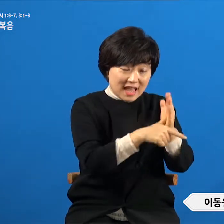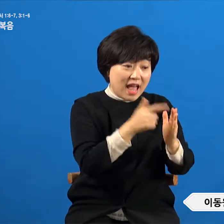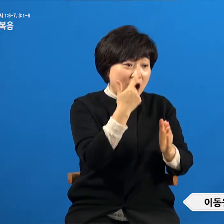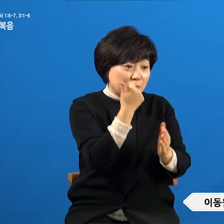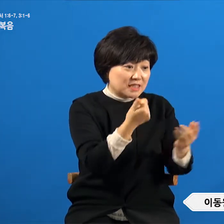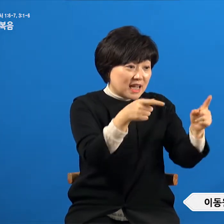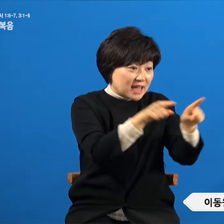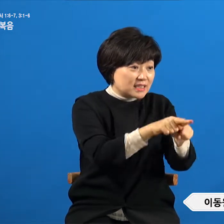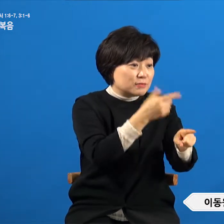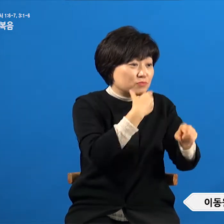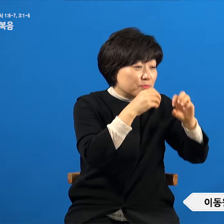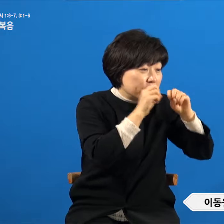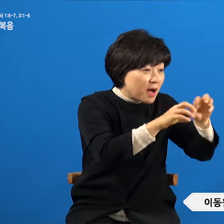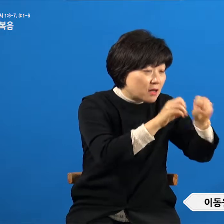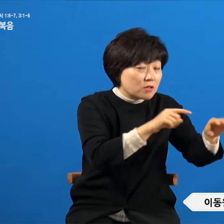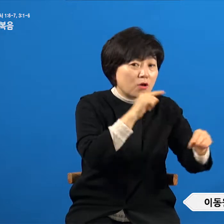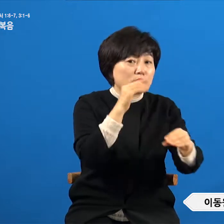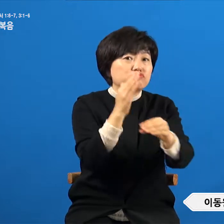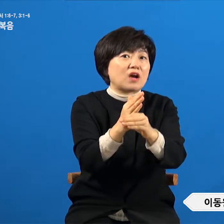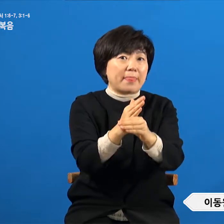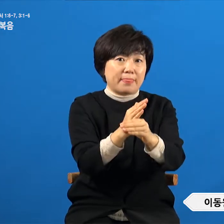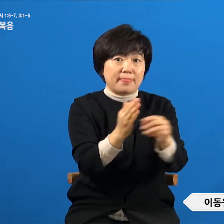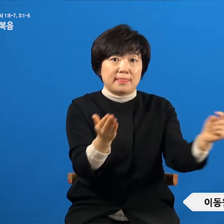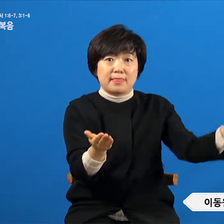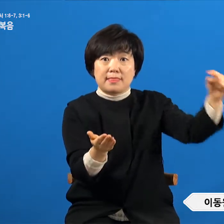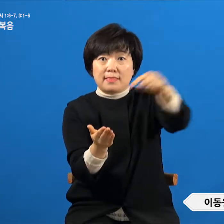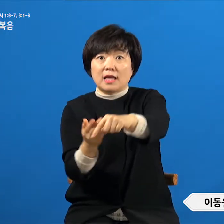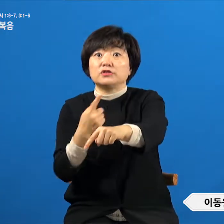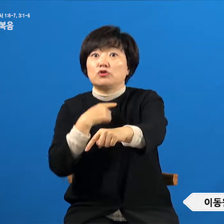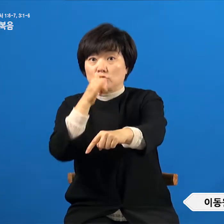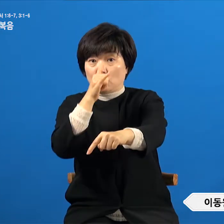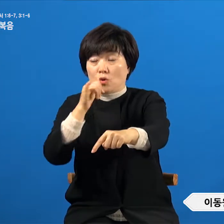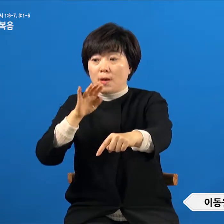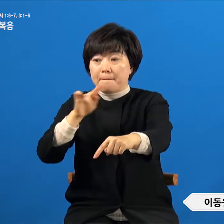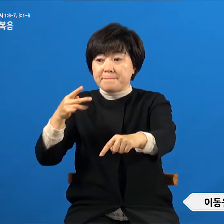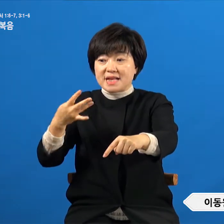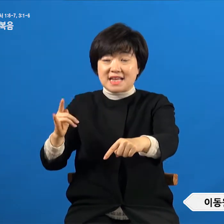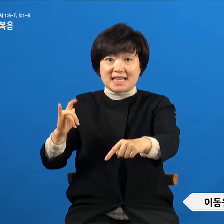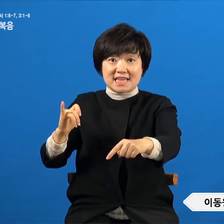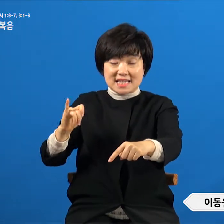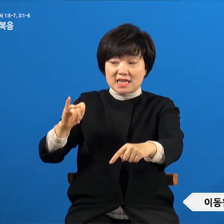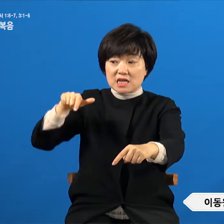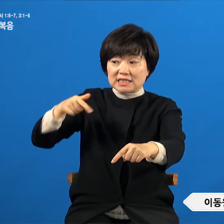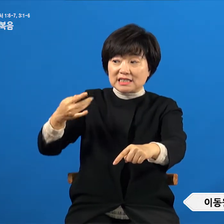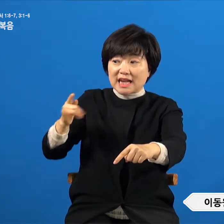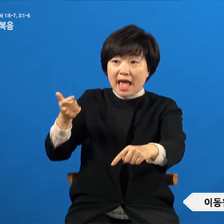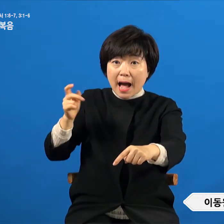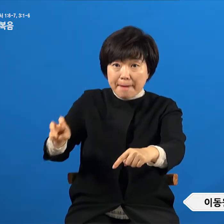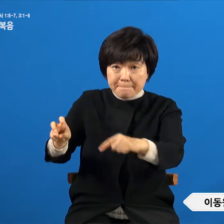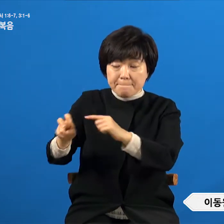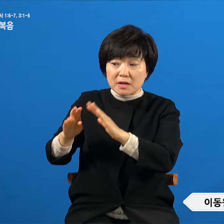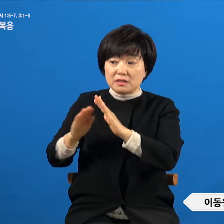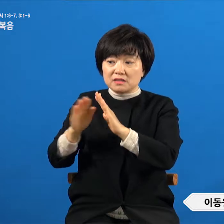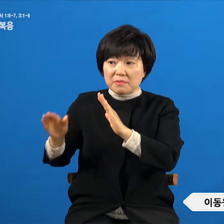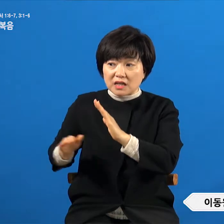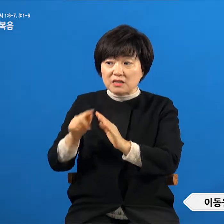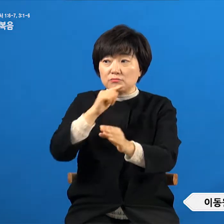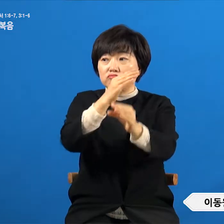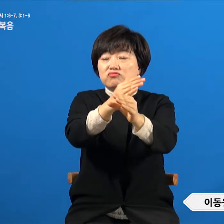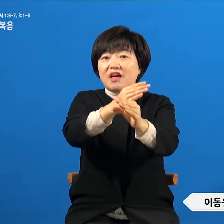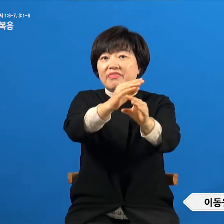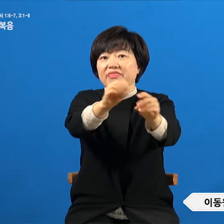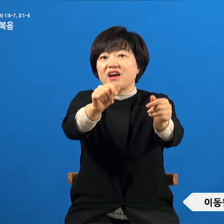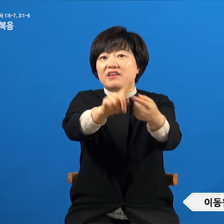자기 아버지와 더불어 북한 땅을 방문한 적이 있습니다. 그래서 빌리 그레함 가문이 이 북녘 땅에 대한 특별한 관심이 있어요,